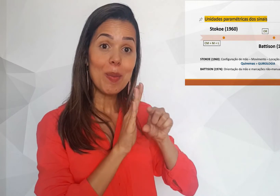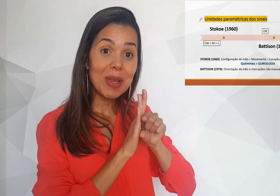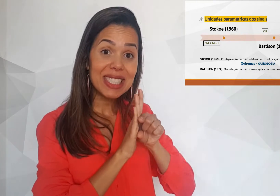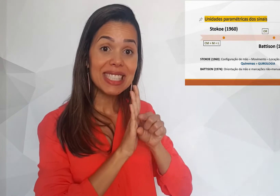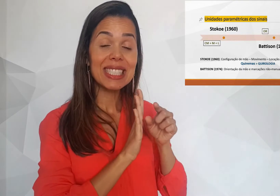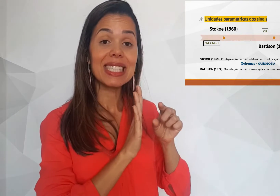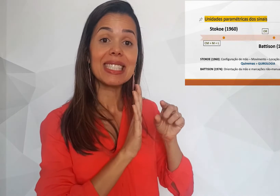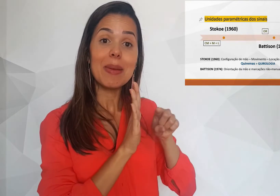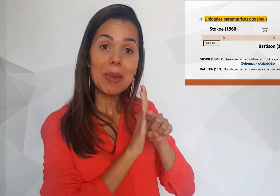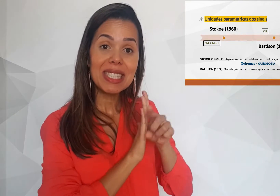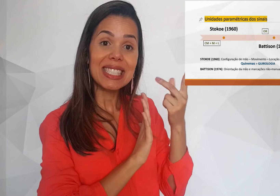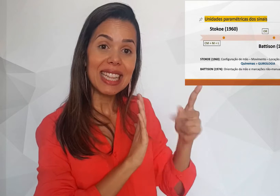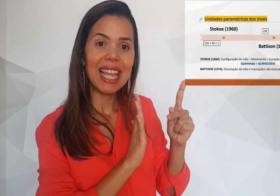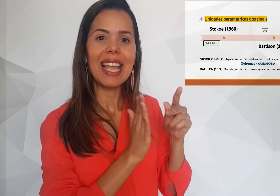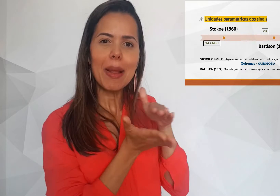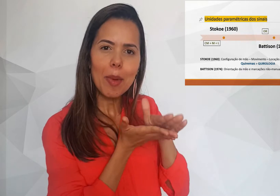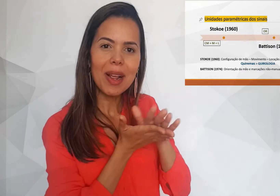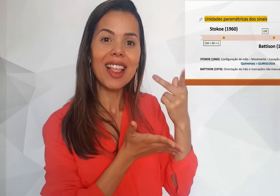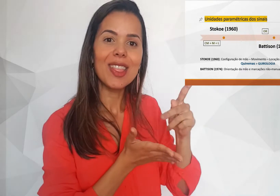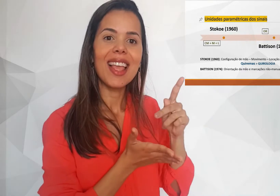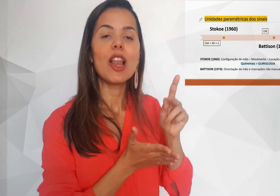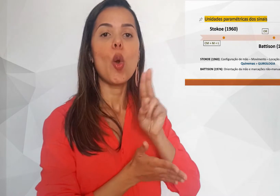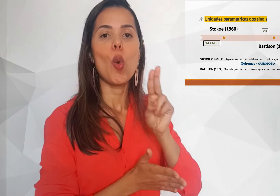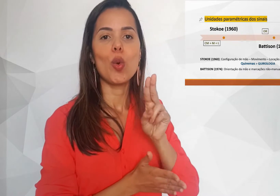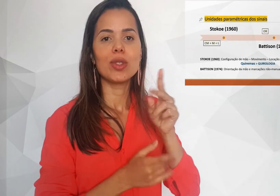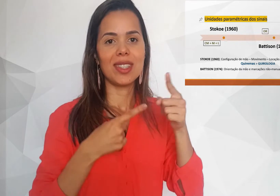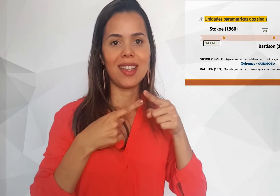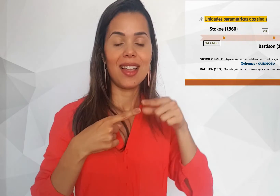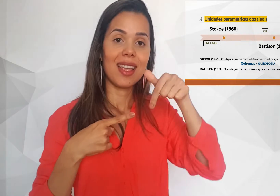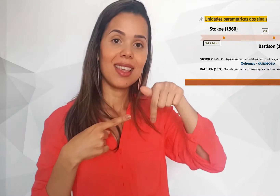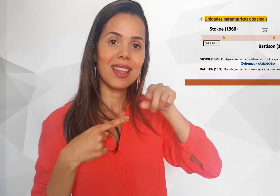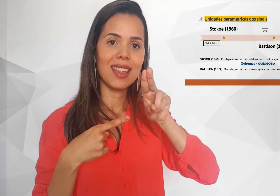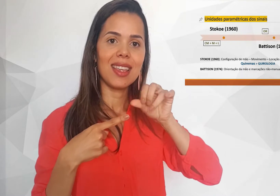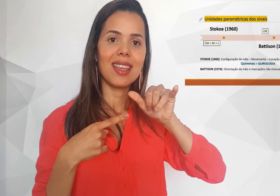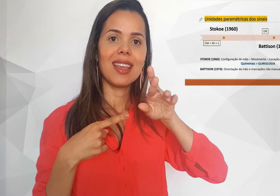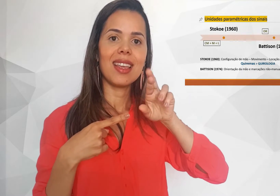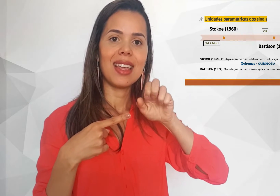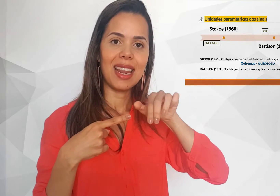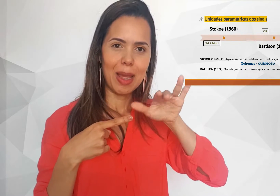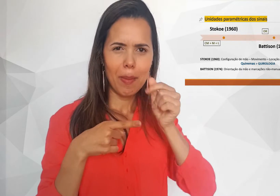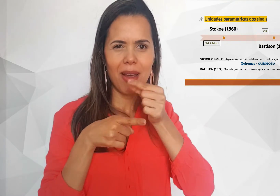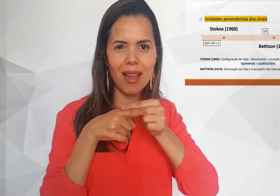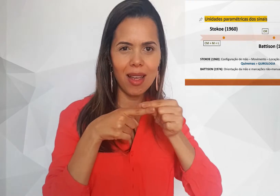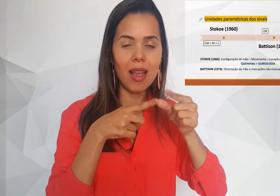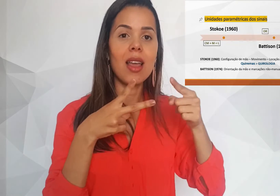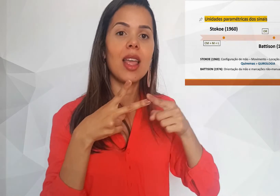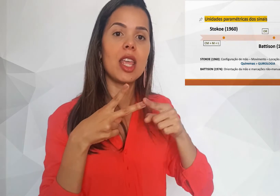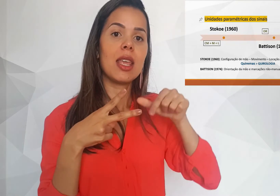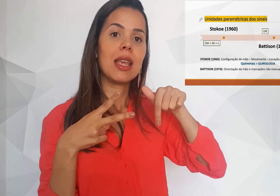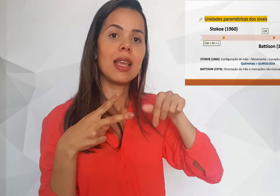Stockel, a gente não vai encontrar ali referências a fonema ou fonologia, mas sim a quiremas e quirologia,